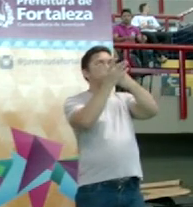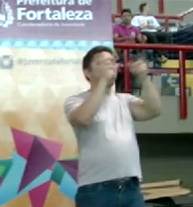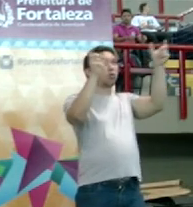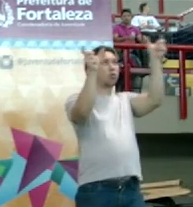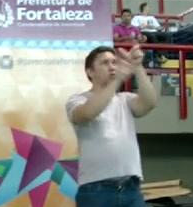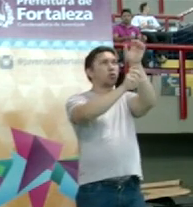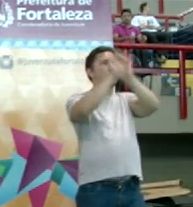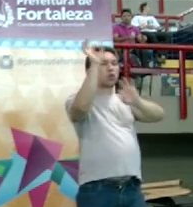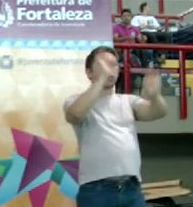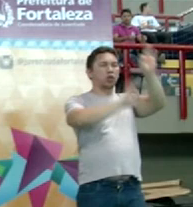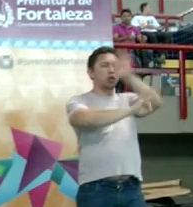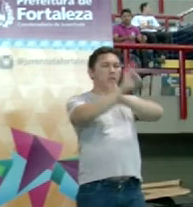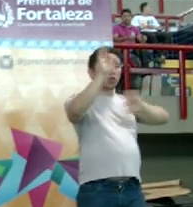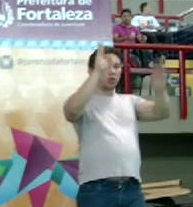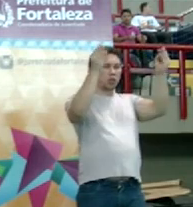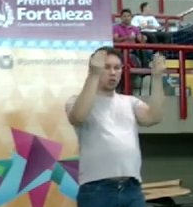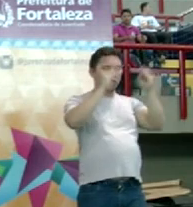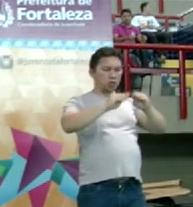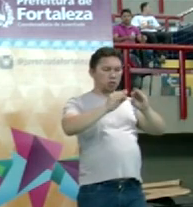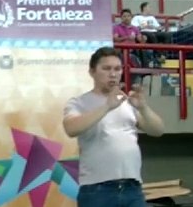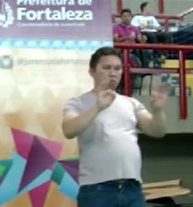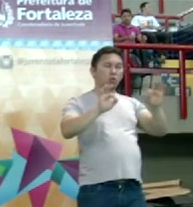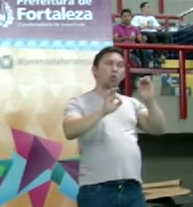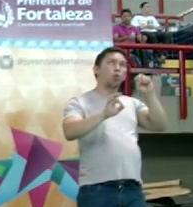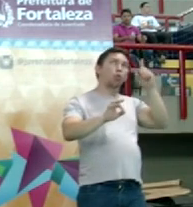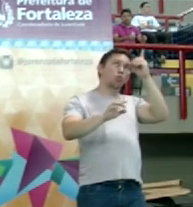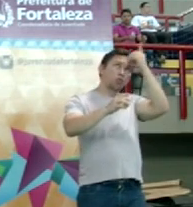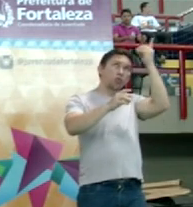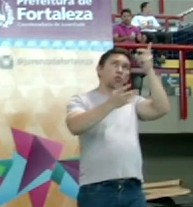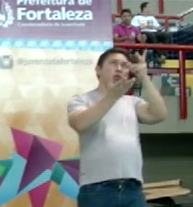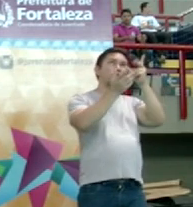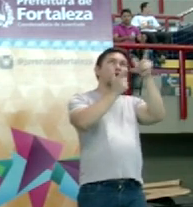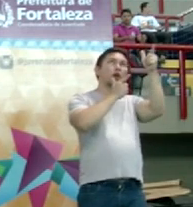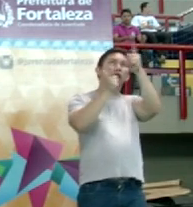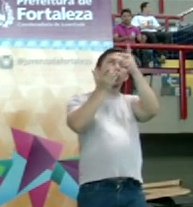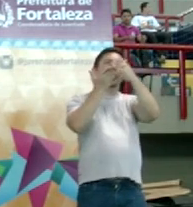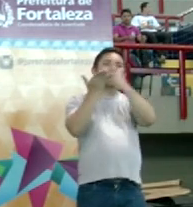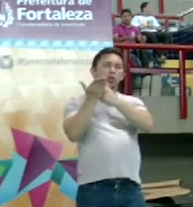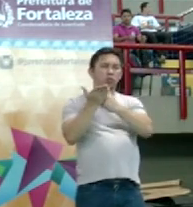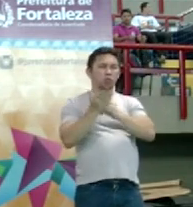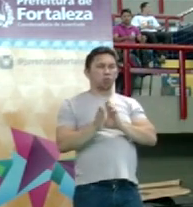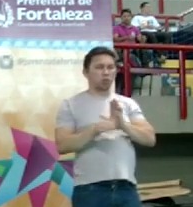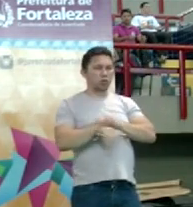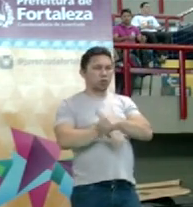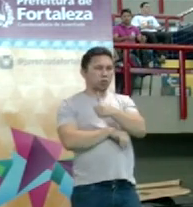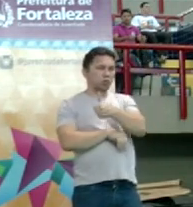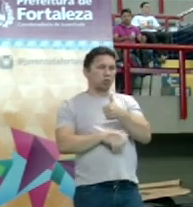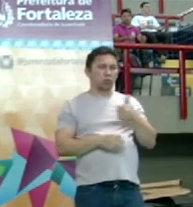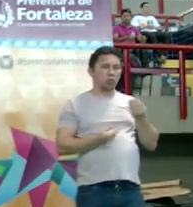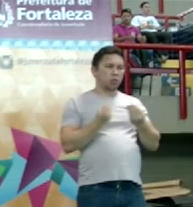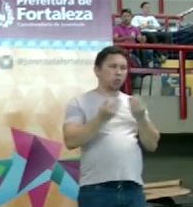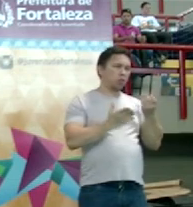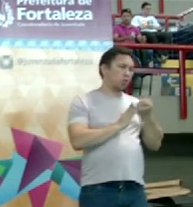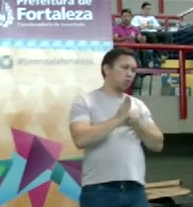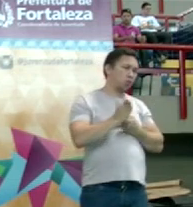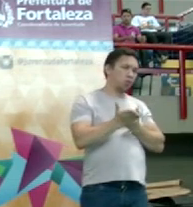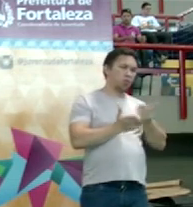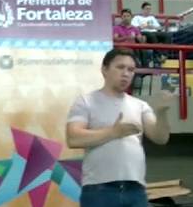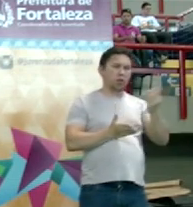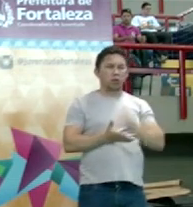a ordem das palavras no tema ou cria sinônimo para os termos, tá? É a melhor maneira de começar.